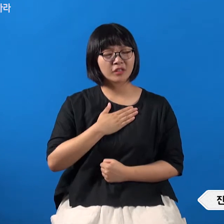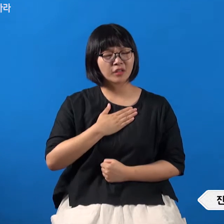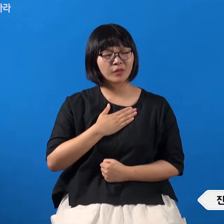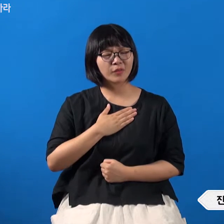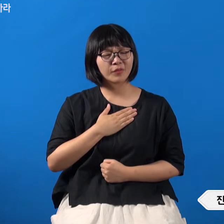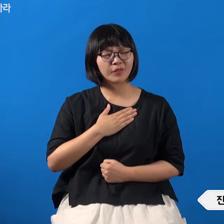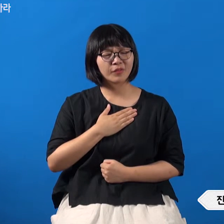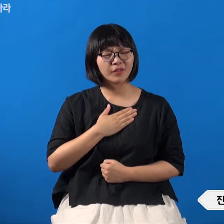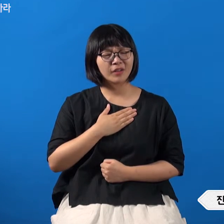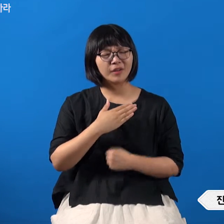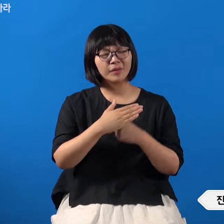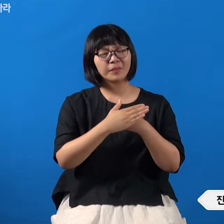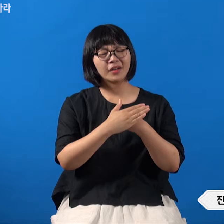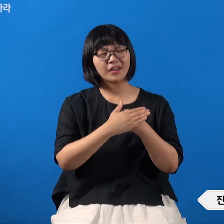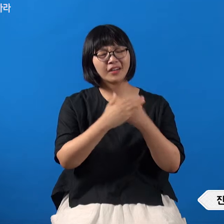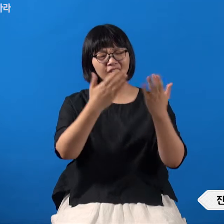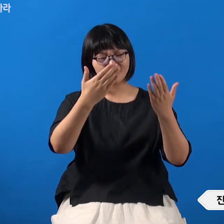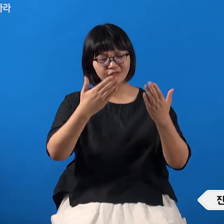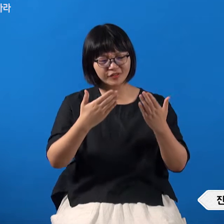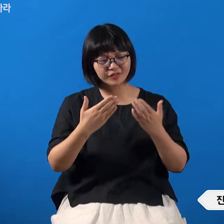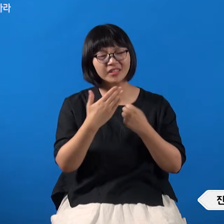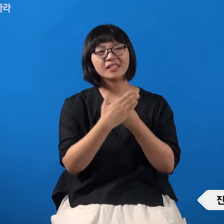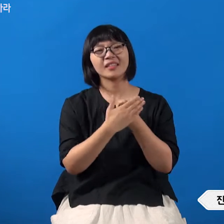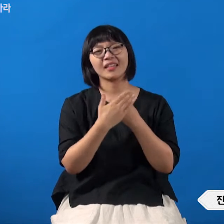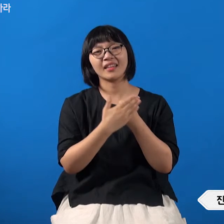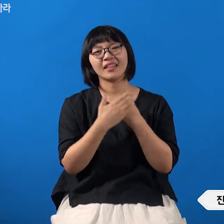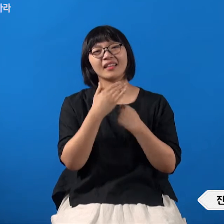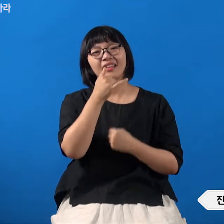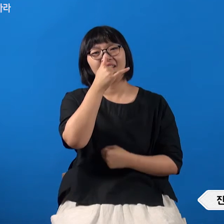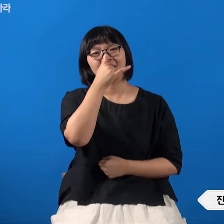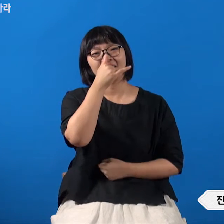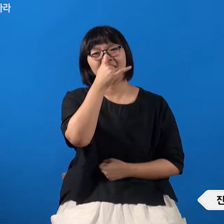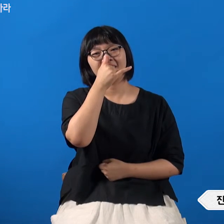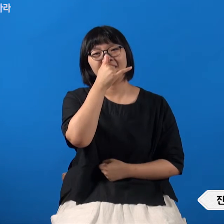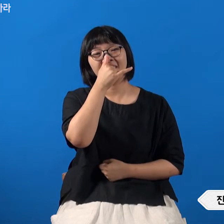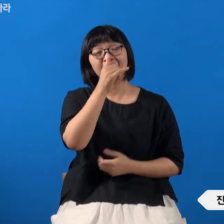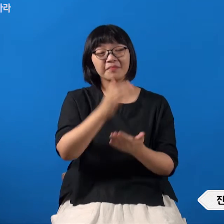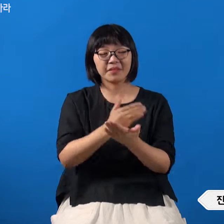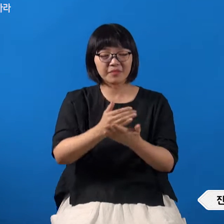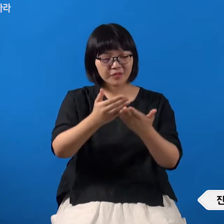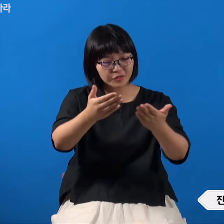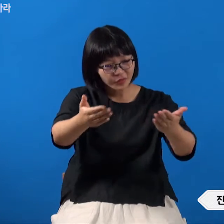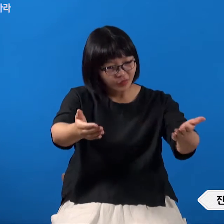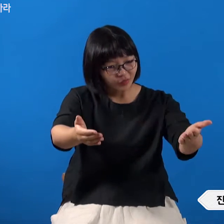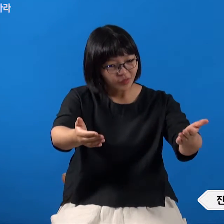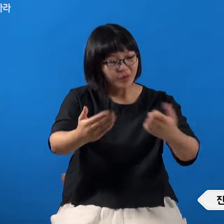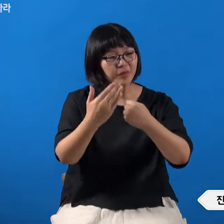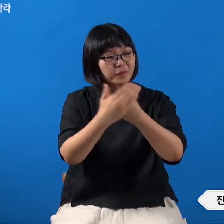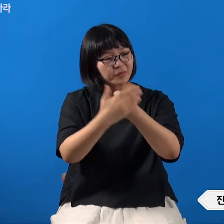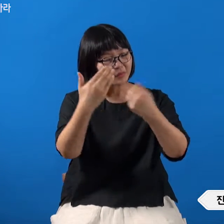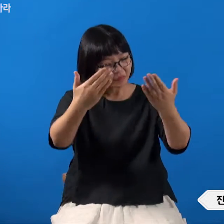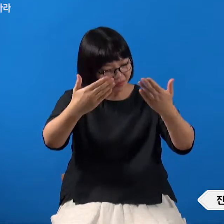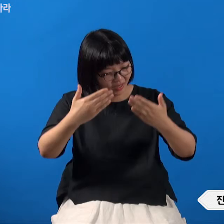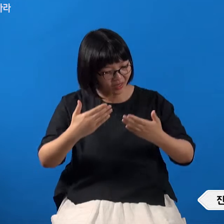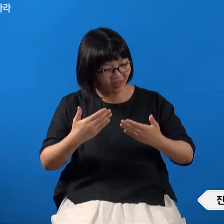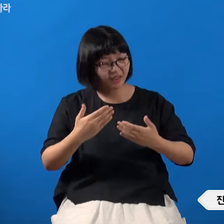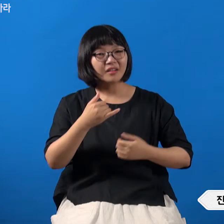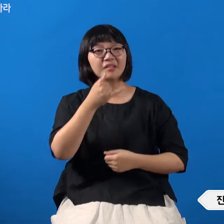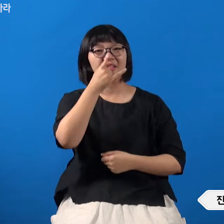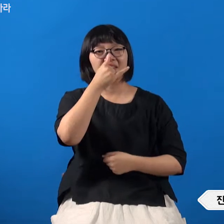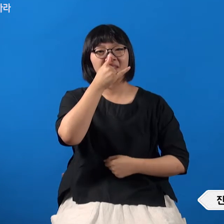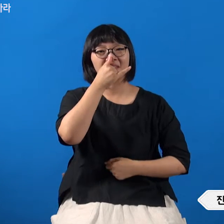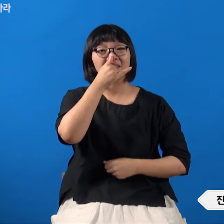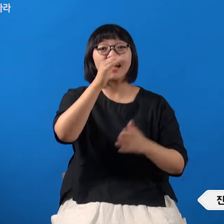삶, 오늘 성경은 우리에게 말씀합니다. 그 베푸는 삶에 하나님의 축복이 있습니다. 베푸는